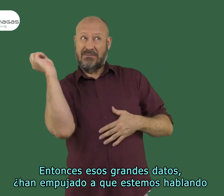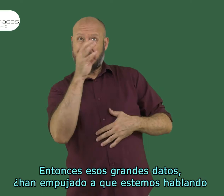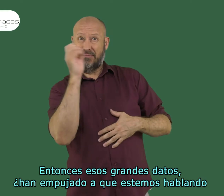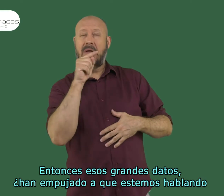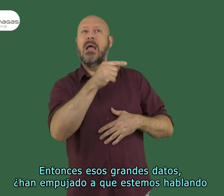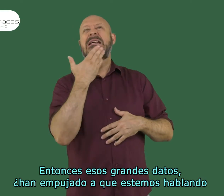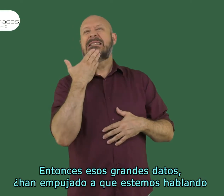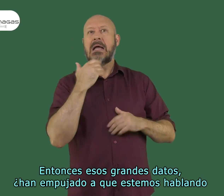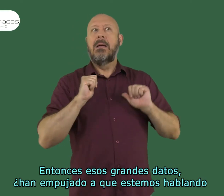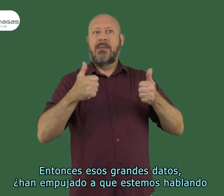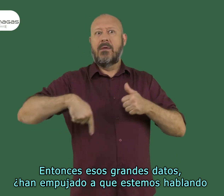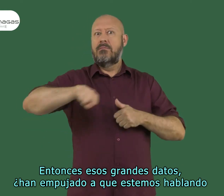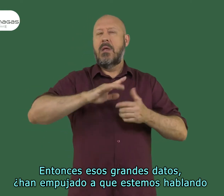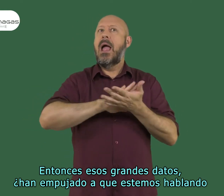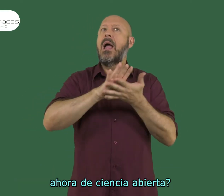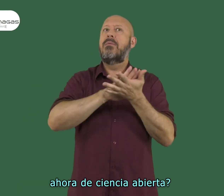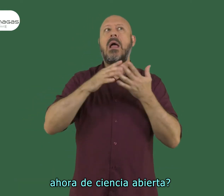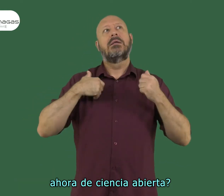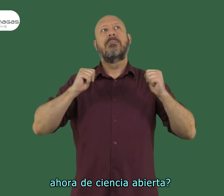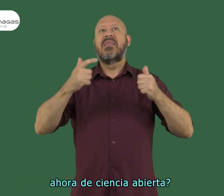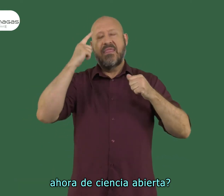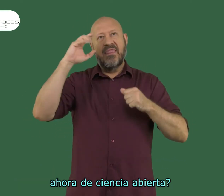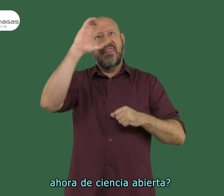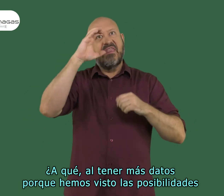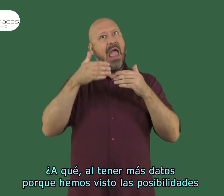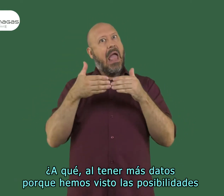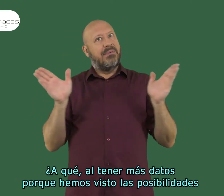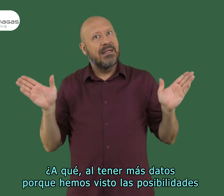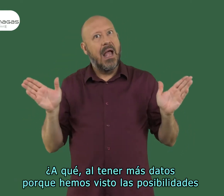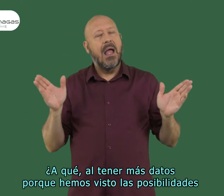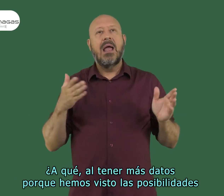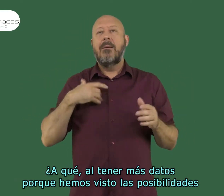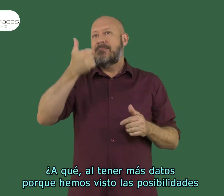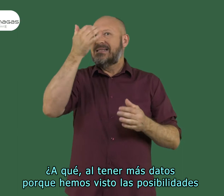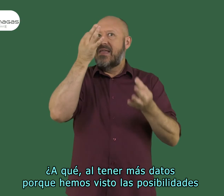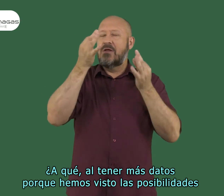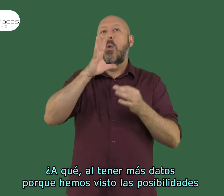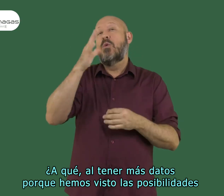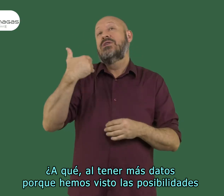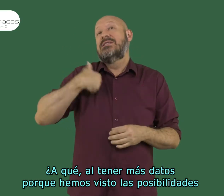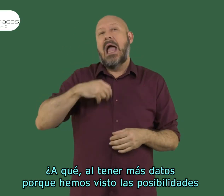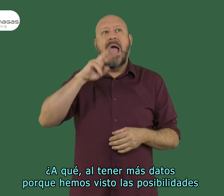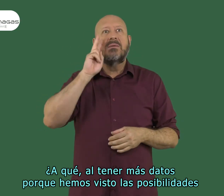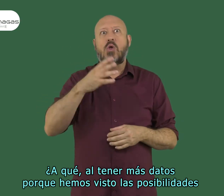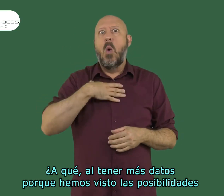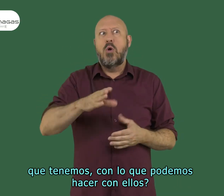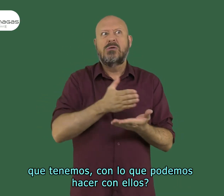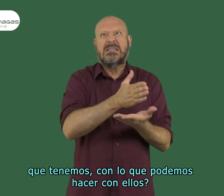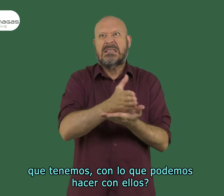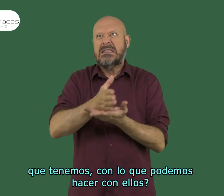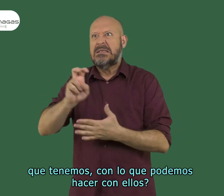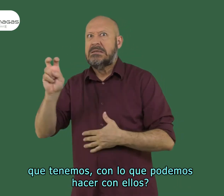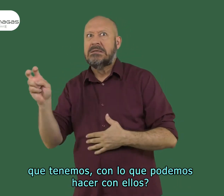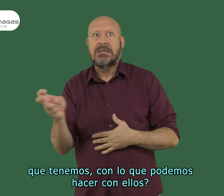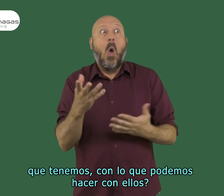han empujado a que estemos hablando ahora de ciencia abierta, a tener más datos porque hemos visto las posibilidades que